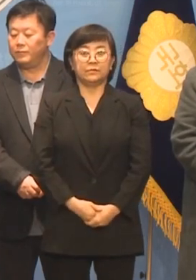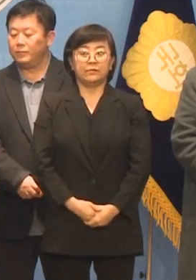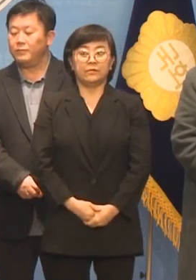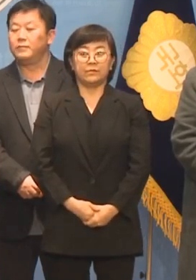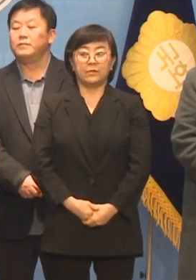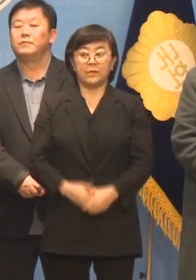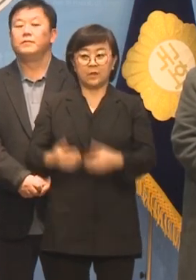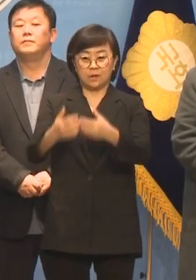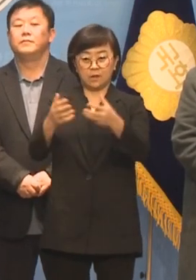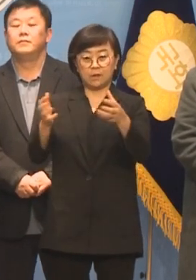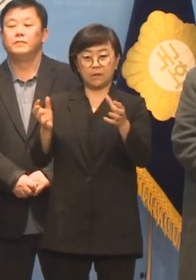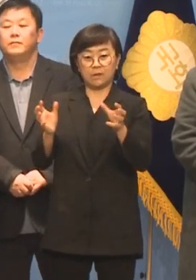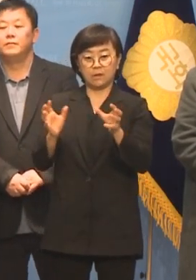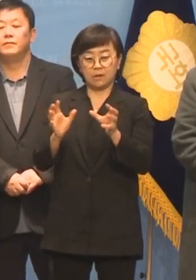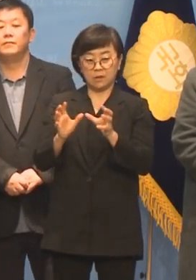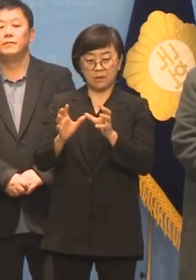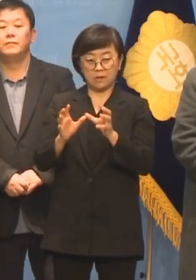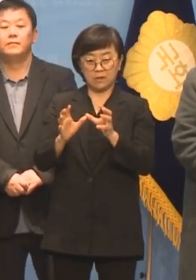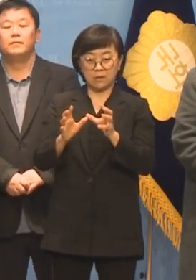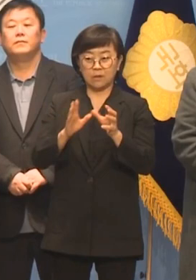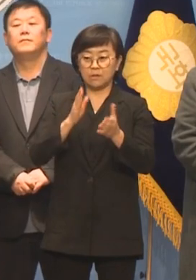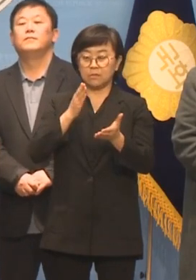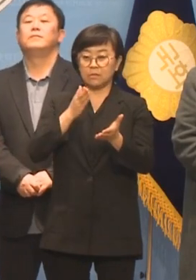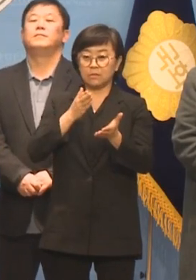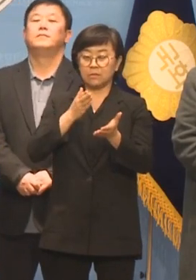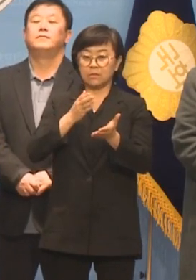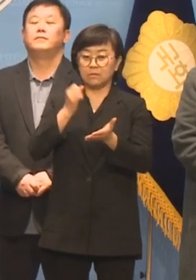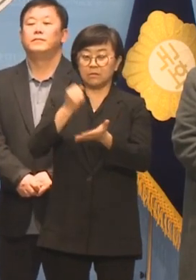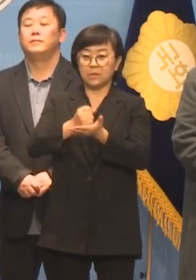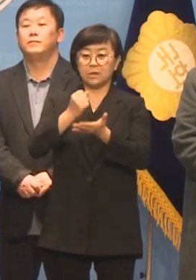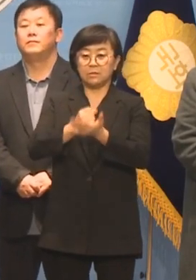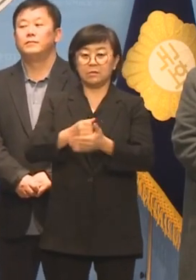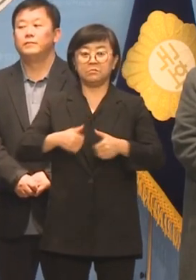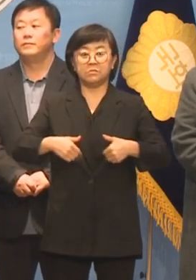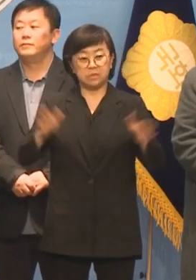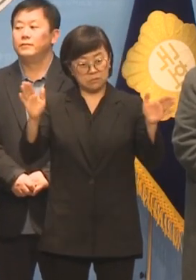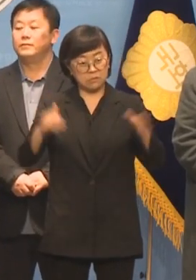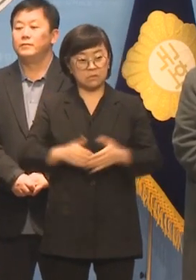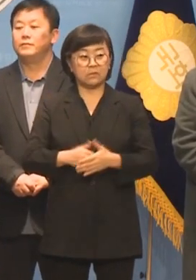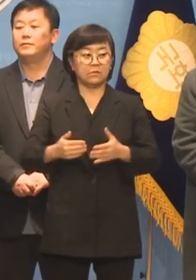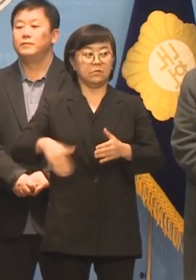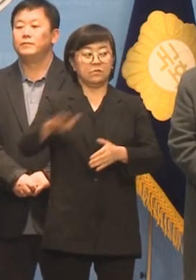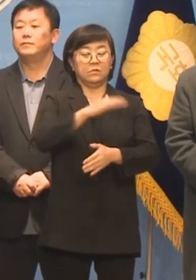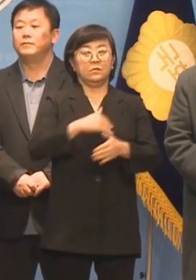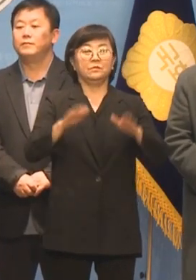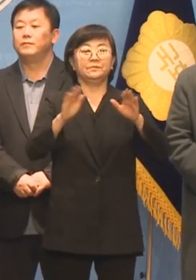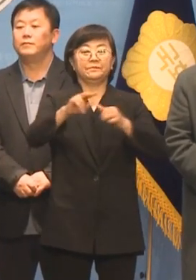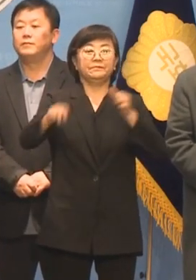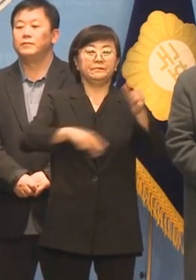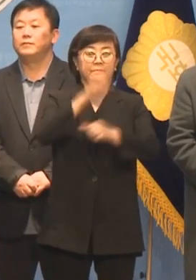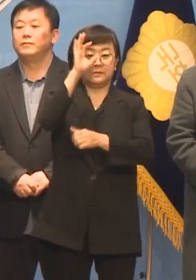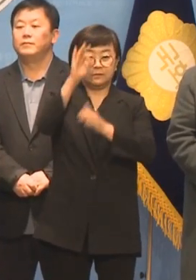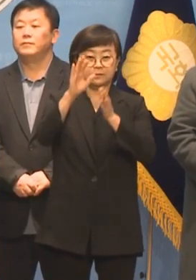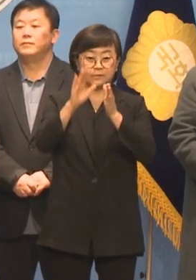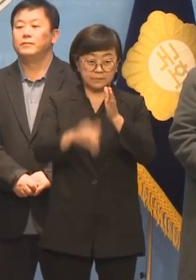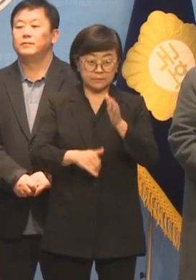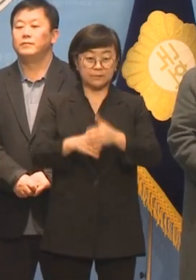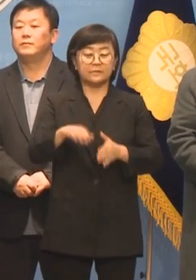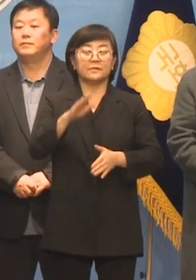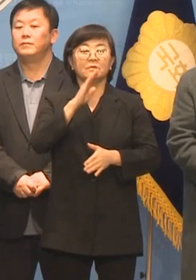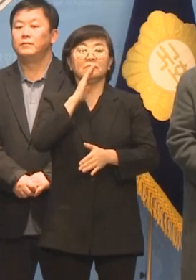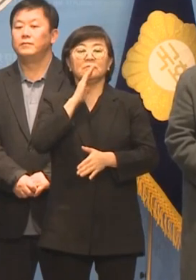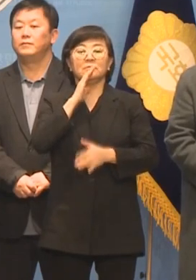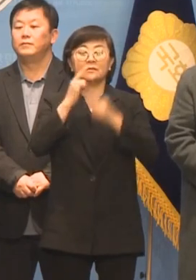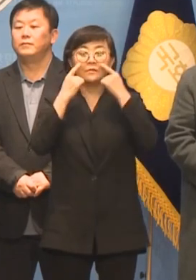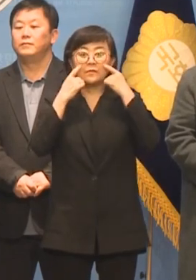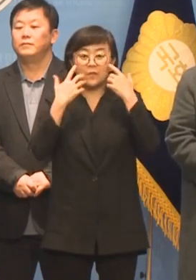상대당의 일에 대해서 왈가왈부할 생각은 없습니다만 우리는 이번 사태를 보면서 다시 한번